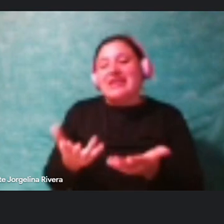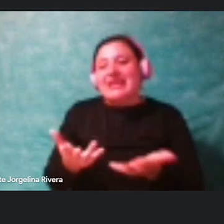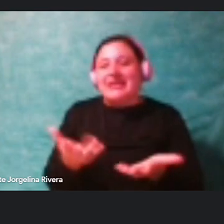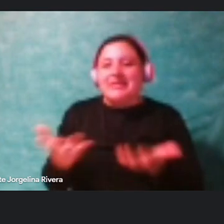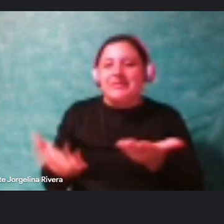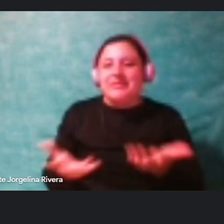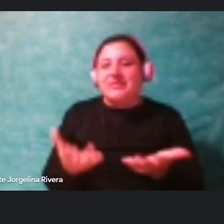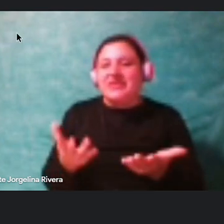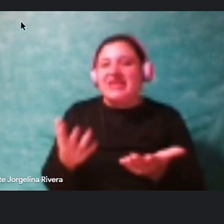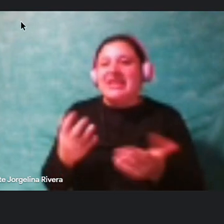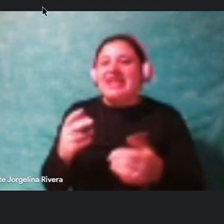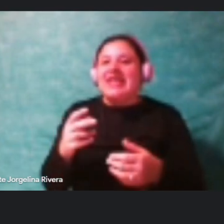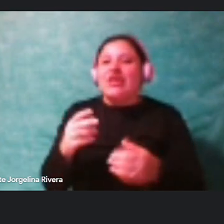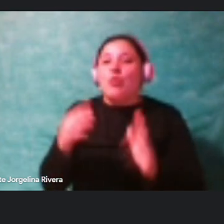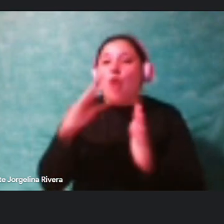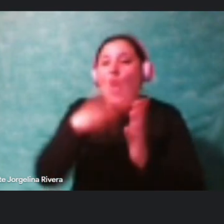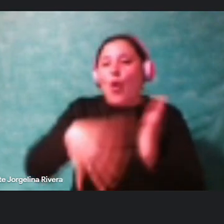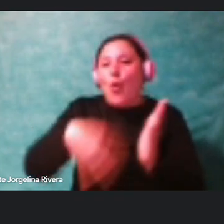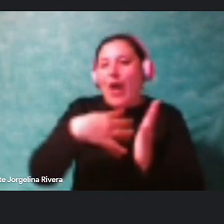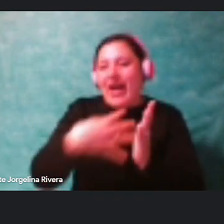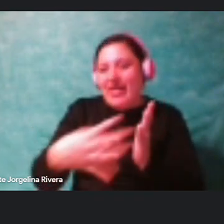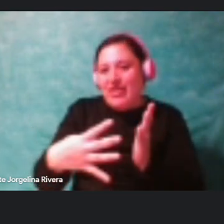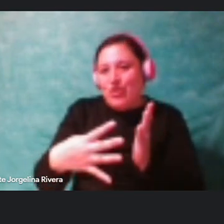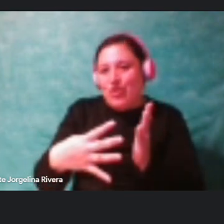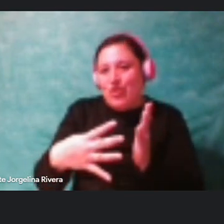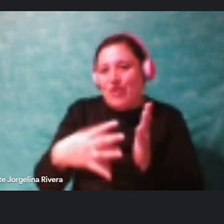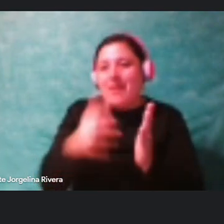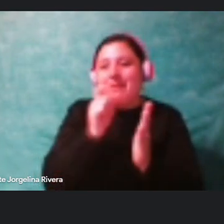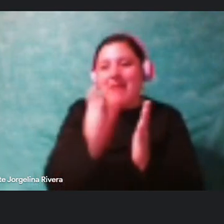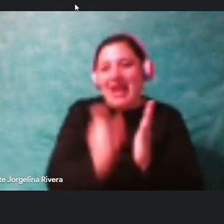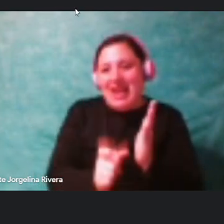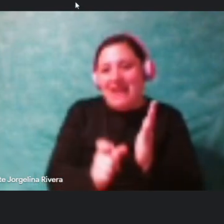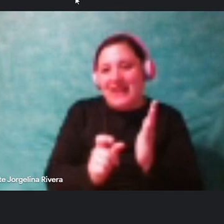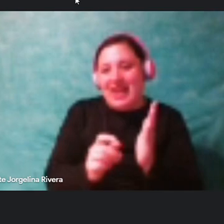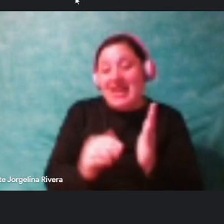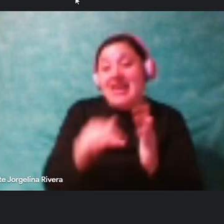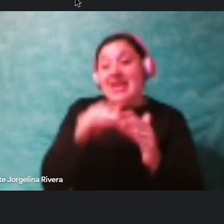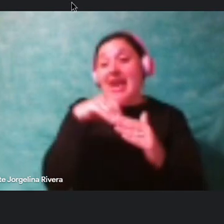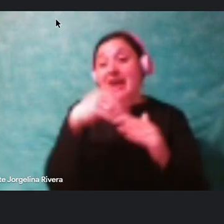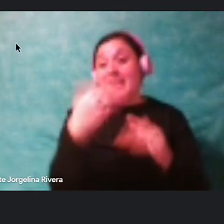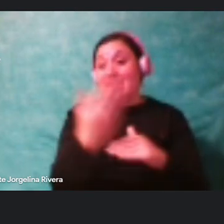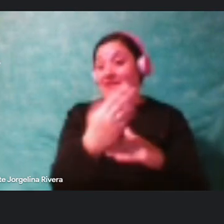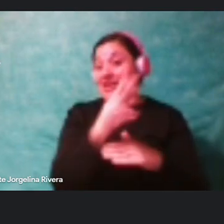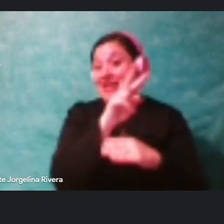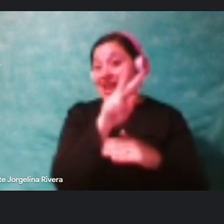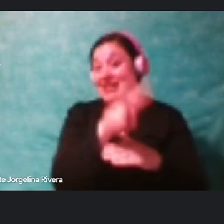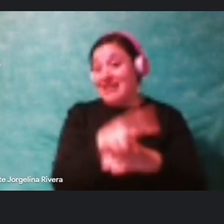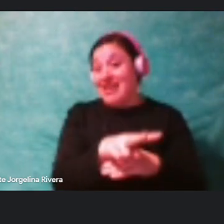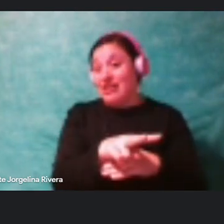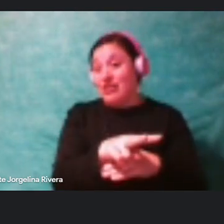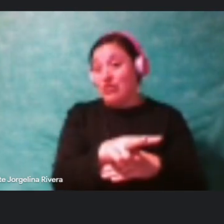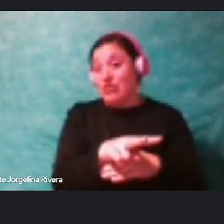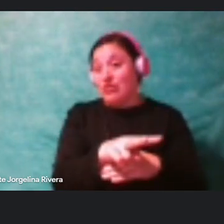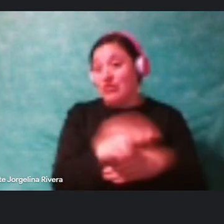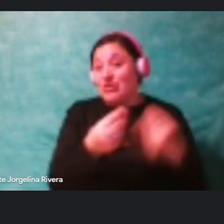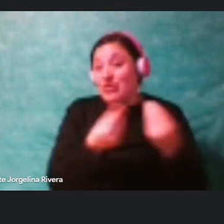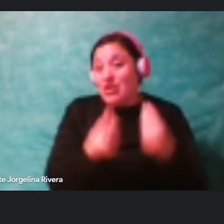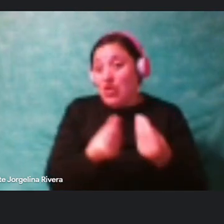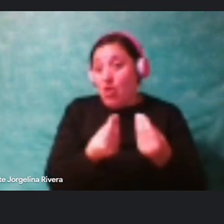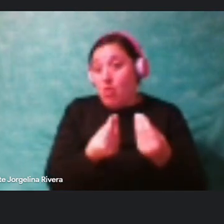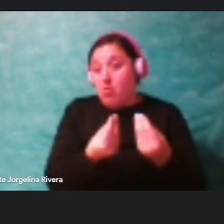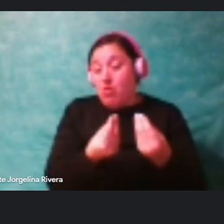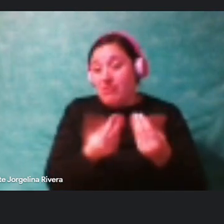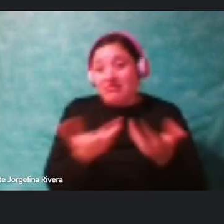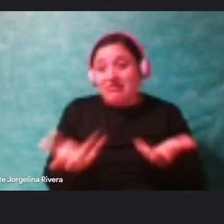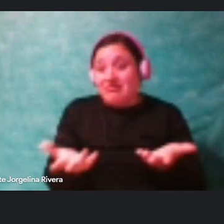¿viste que hay palabras ahí. Que vos tenés que fijarte? Ahí. Sí, sí. Y entonces tendría que, no. me tenés que avisar